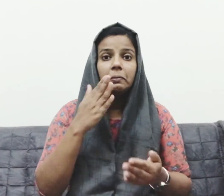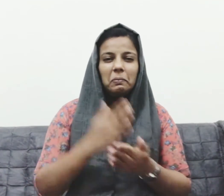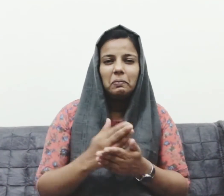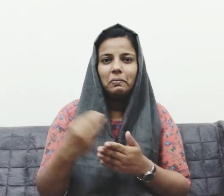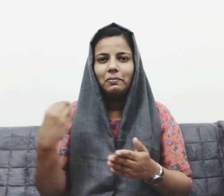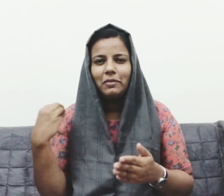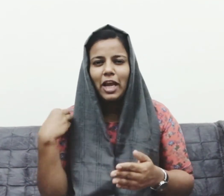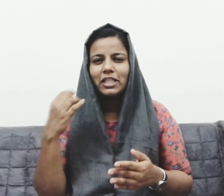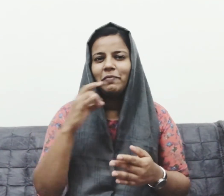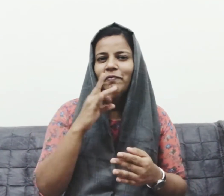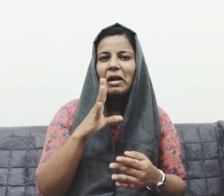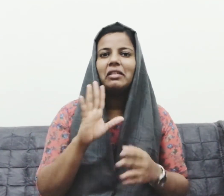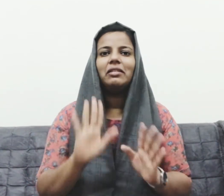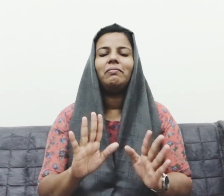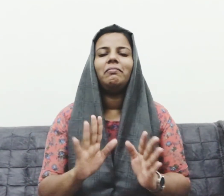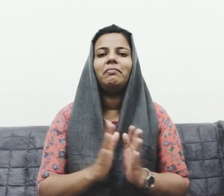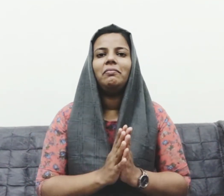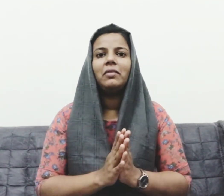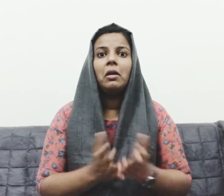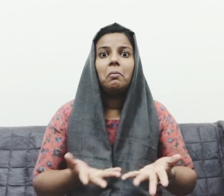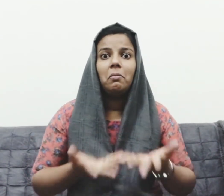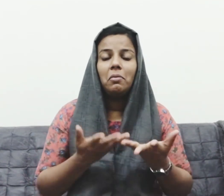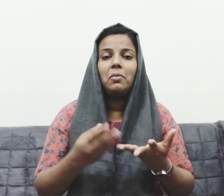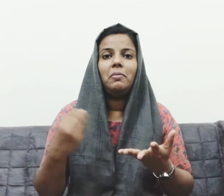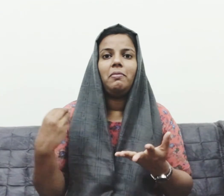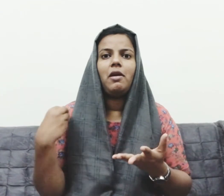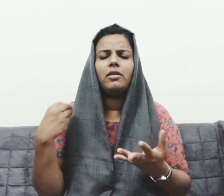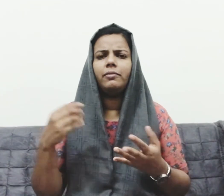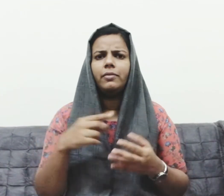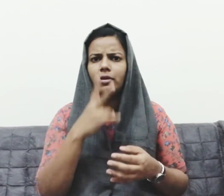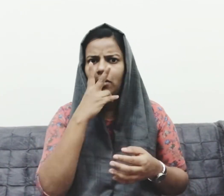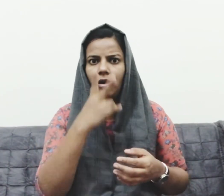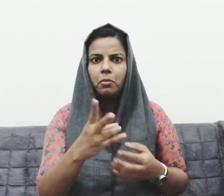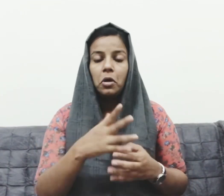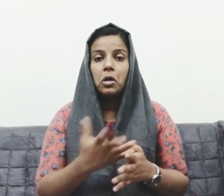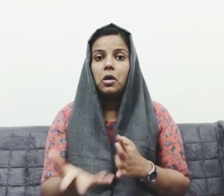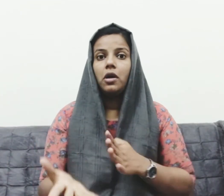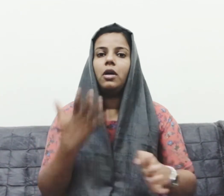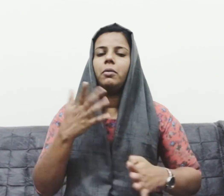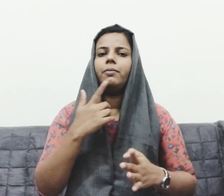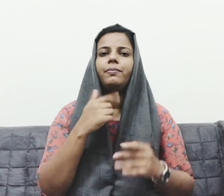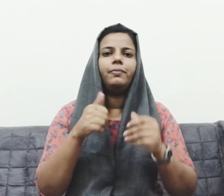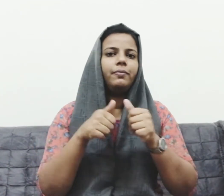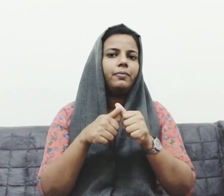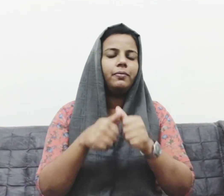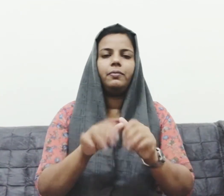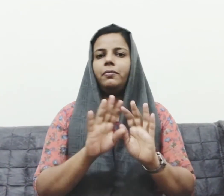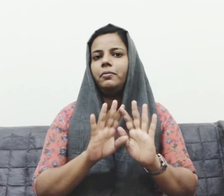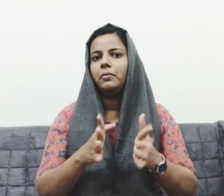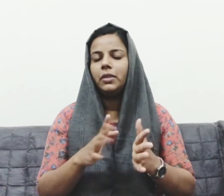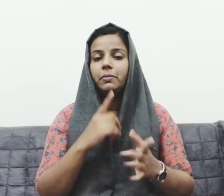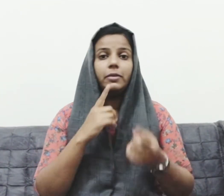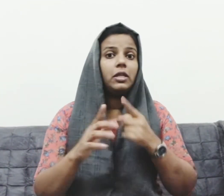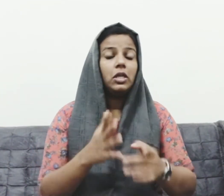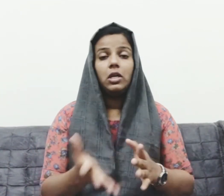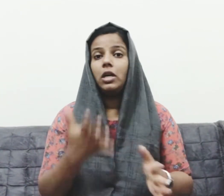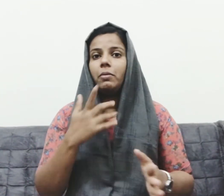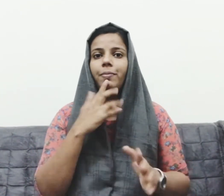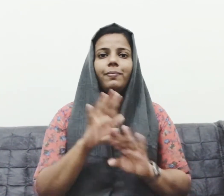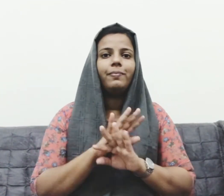മുറിക്കുന്ന മറുപടിയാണ്, വേദനയുണ്ടാക്കുന്ന മറുപടിയാണ്, അത് ഭാരമുണ്ടാക്കുന്ന. നമ്മൾ എന്തെങ്കിലും കാണുമ്പോൾ പെട്ടെന്ന് അങ്ങ് പ്രതികരിക്കരുത്. പെട്ടെന്ന് കയറി അങ്ങ് പറഞ്ഞാലേ, ഒരാൾ